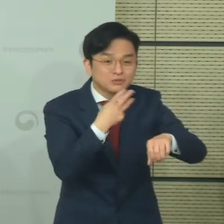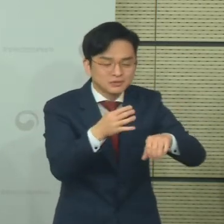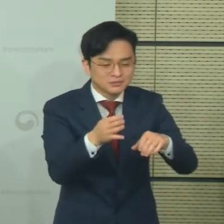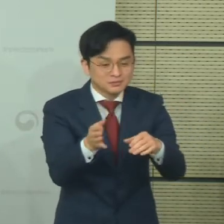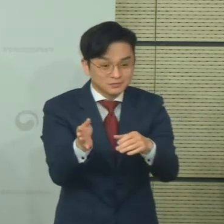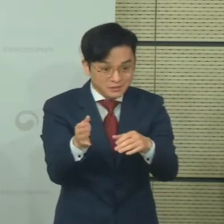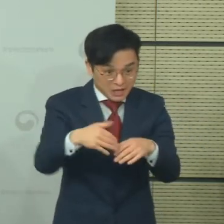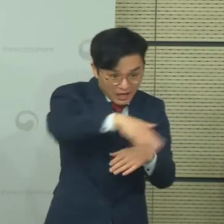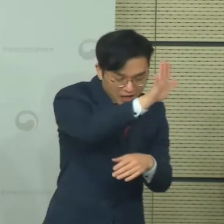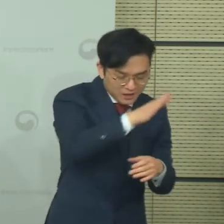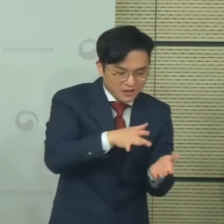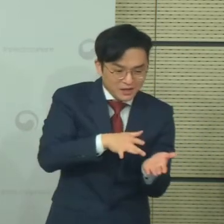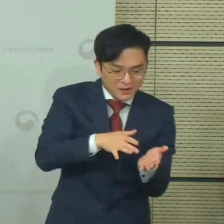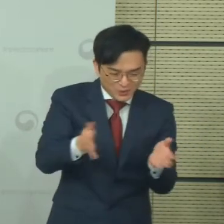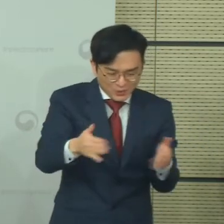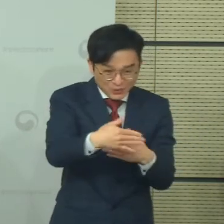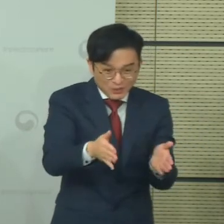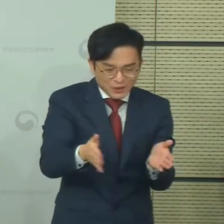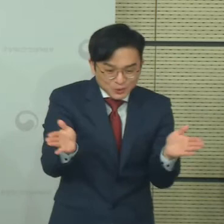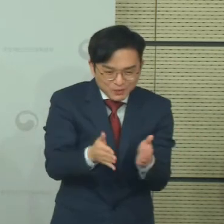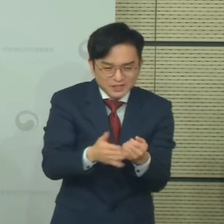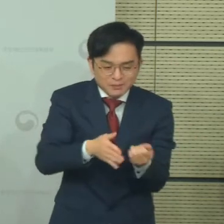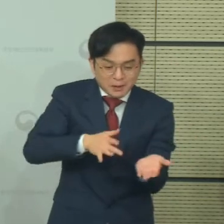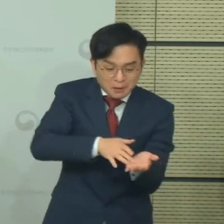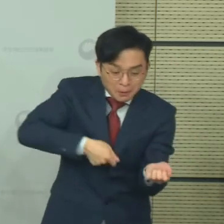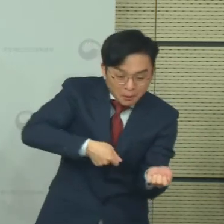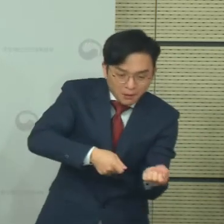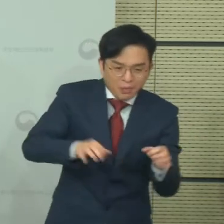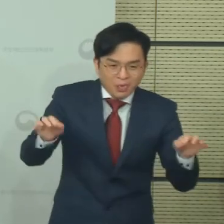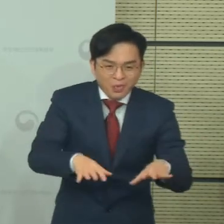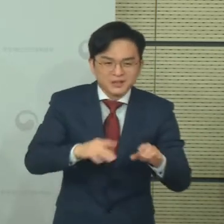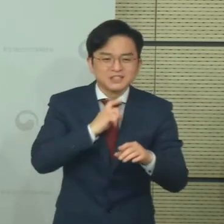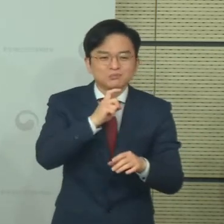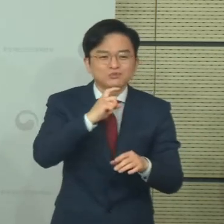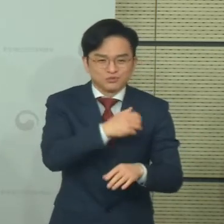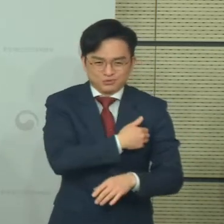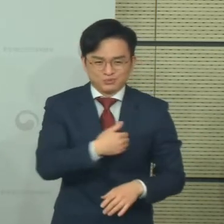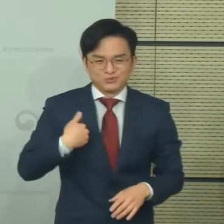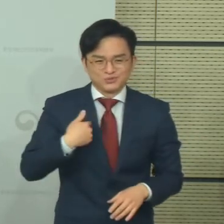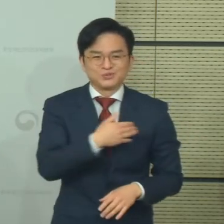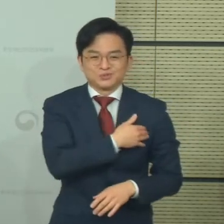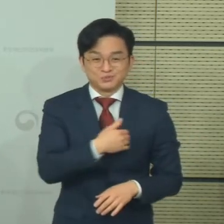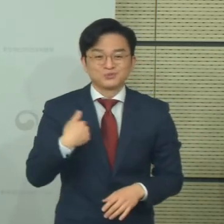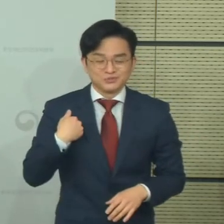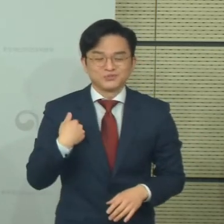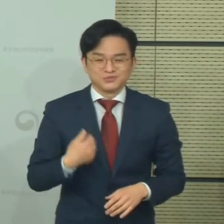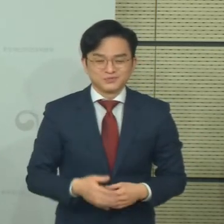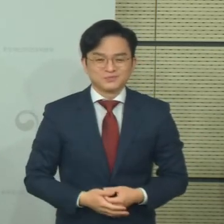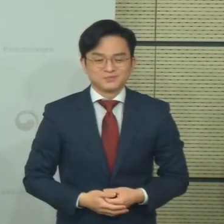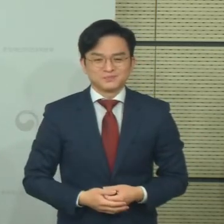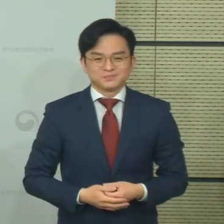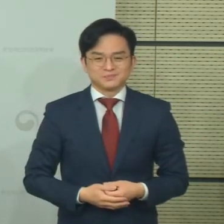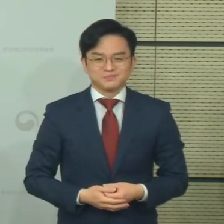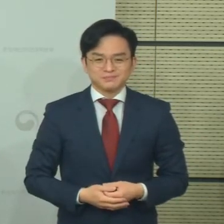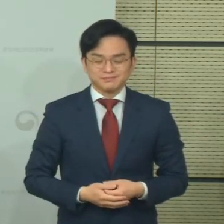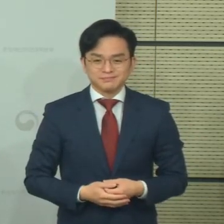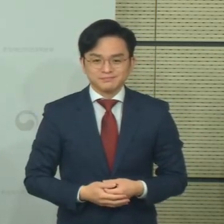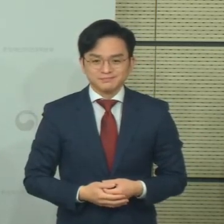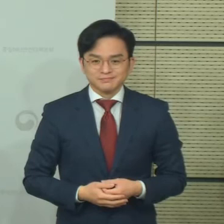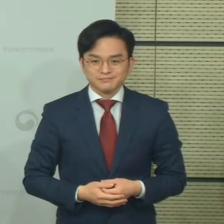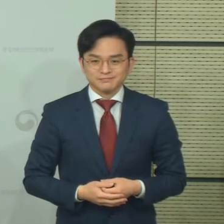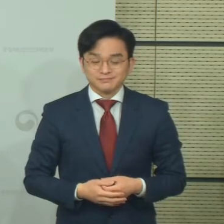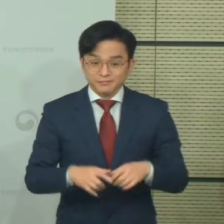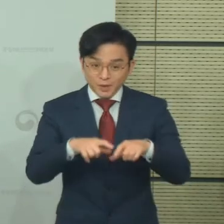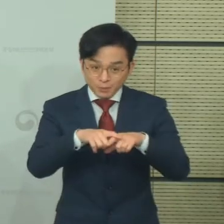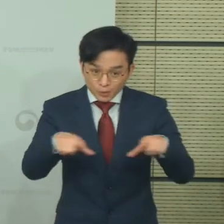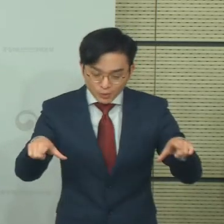걸린다고 치면 이 도보 이동형 같은 경우는 이렇게 부스로 옮겨 다니면서 그 한 팀의 인력이 대략 한 5분에서